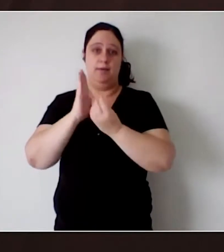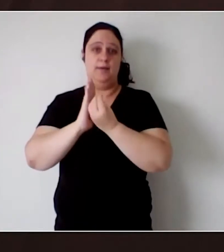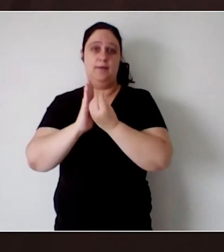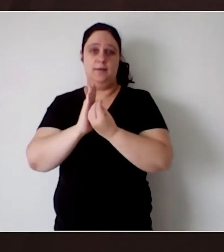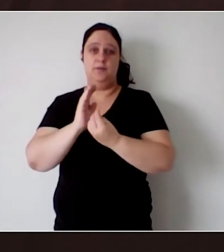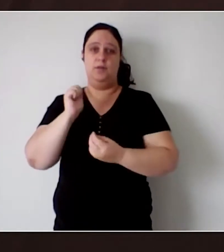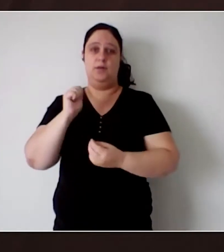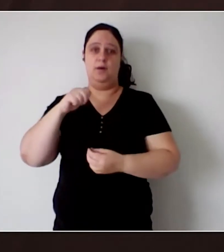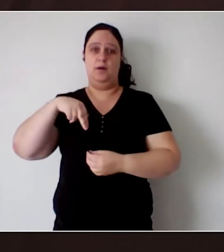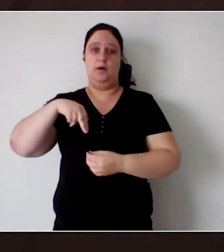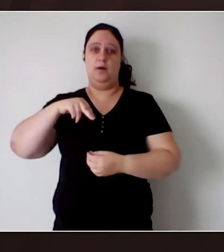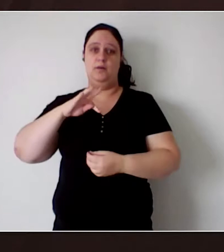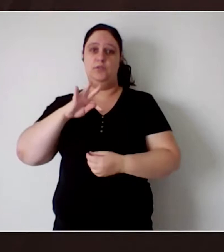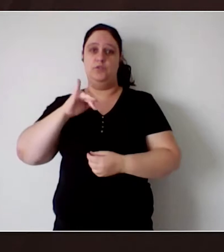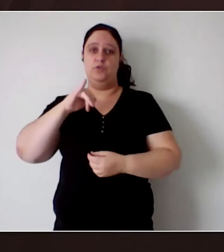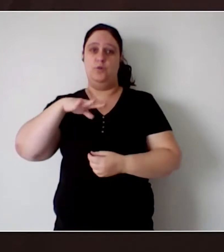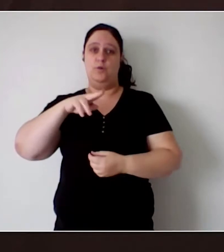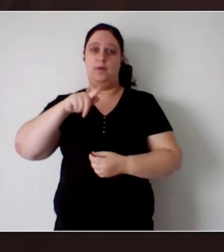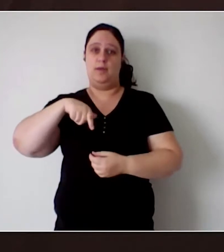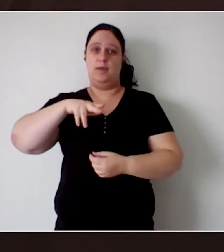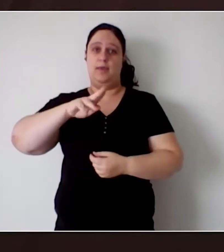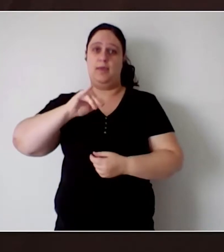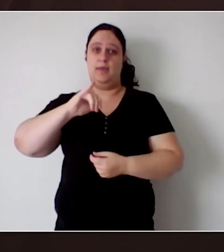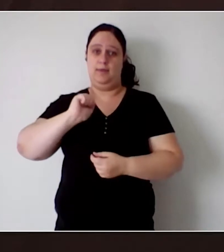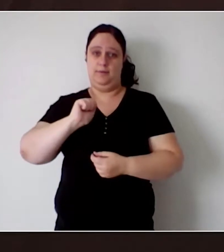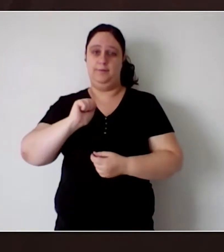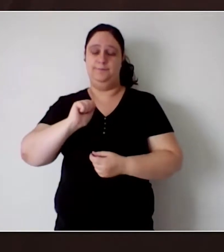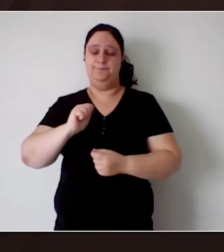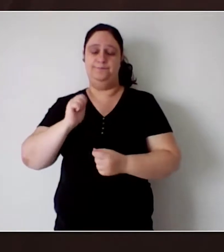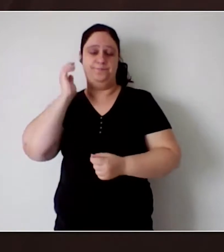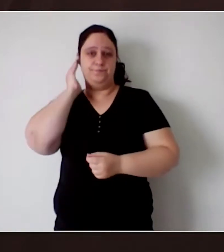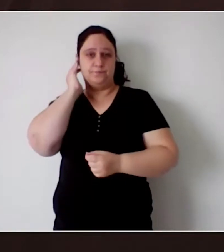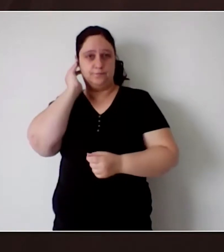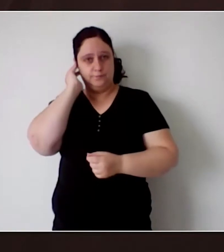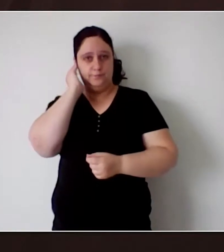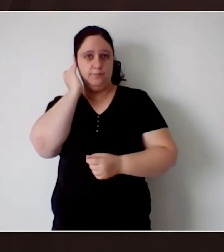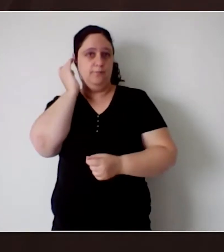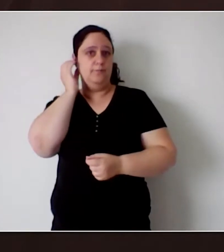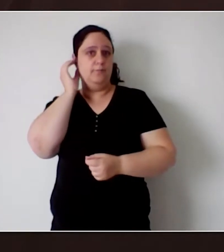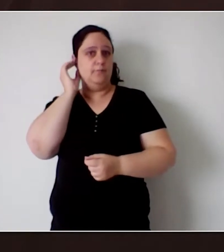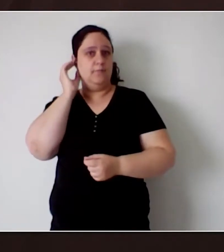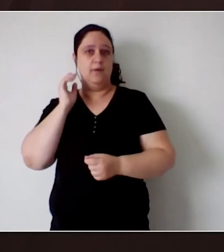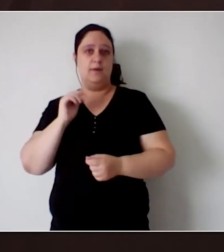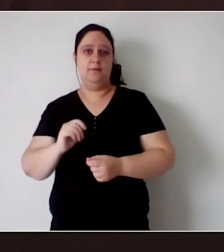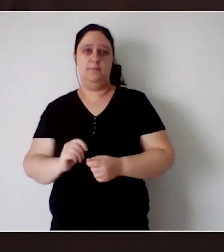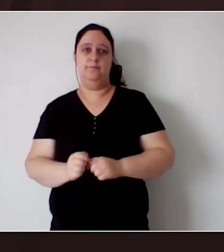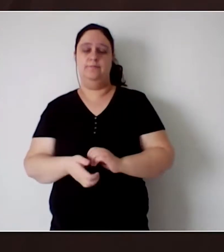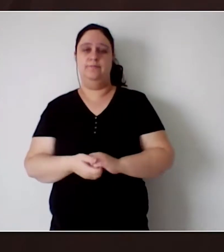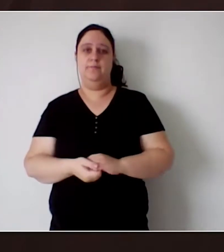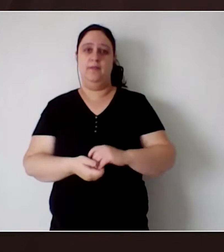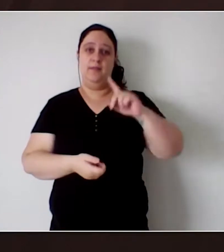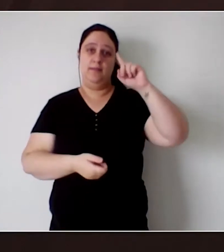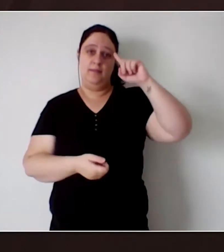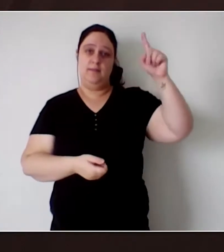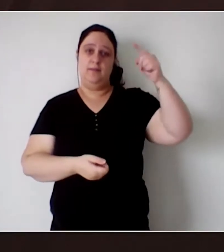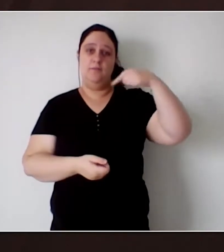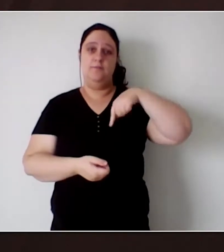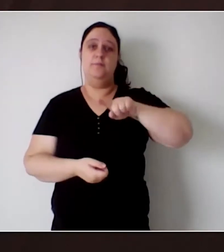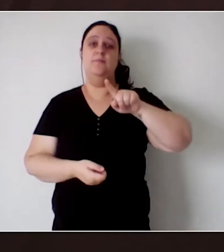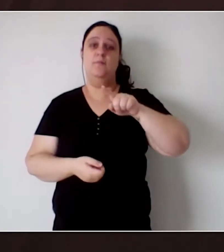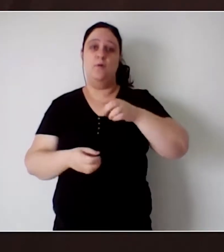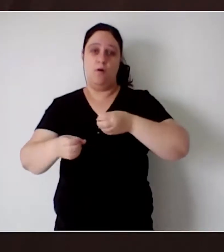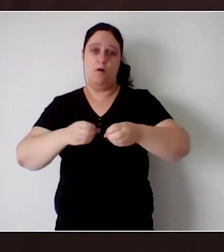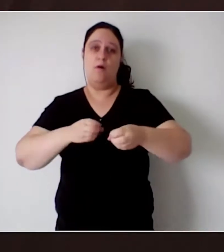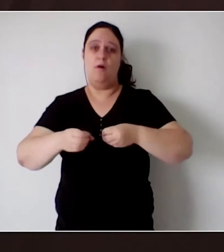foi chamado para servir, e Deus o mandou para a obra do Espírito Santo. Portanto,